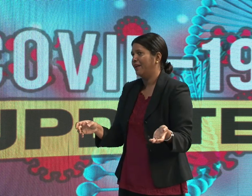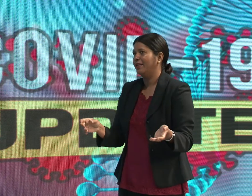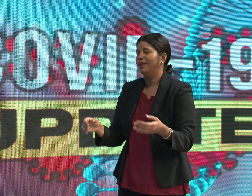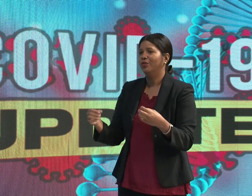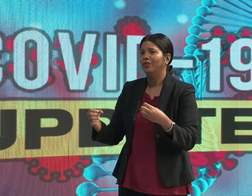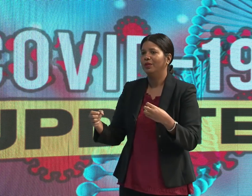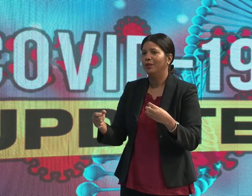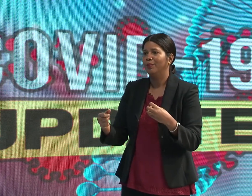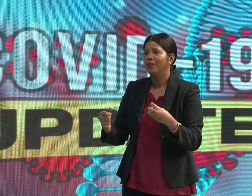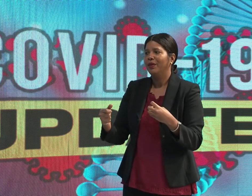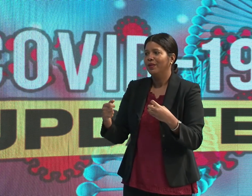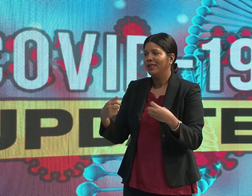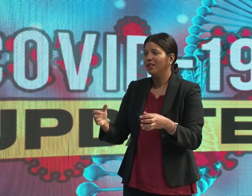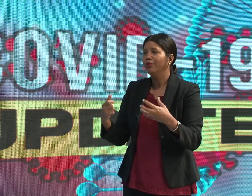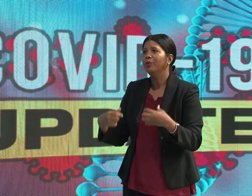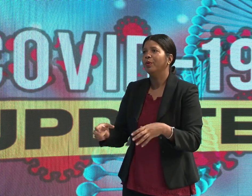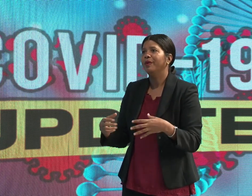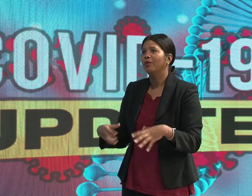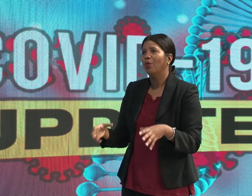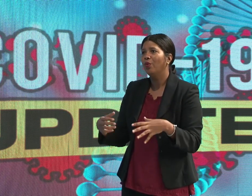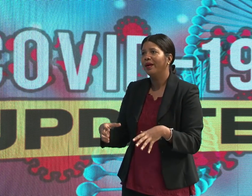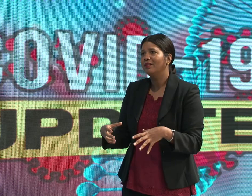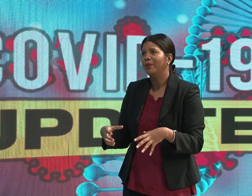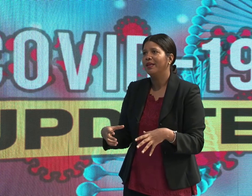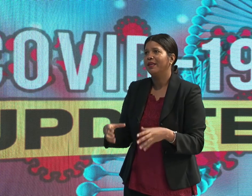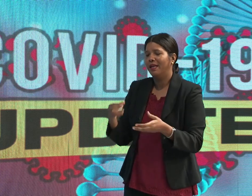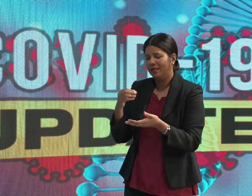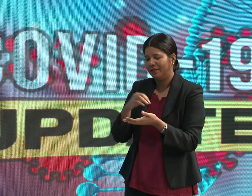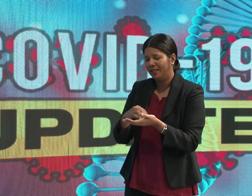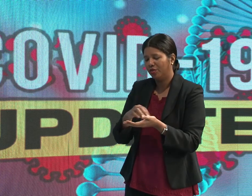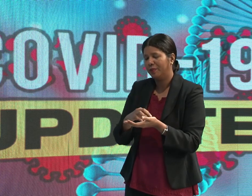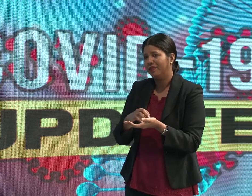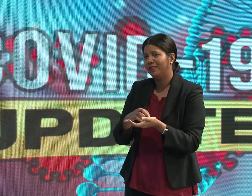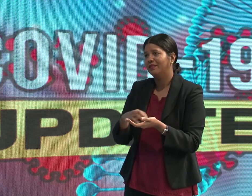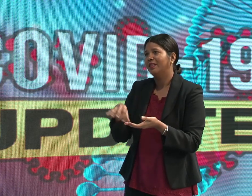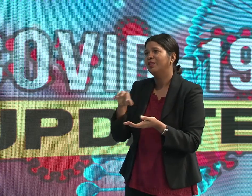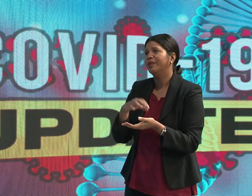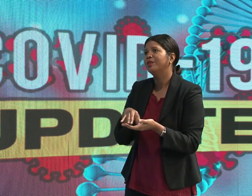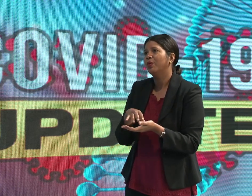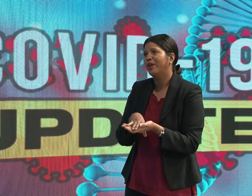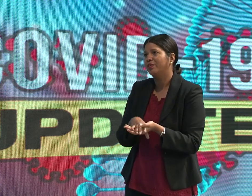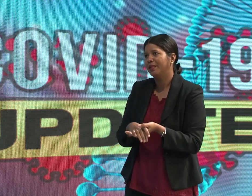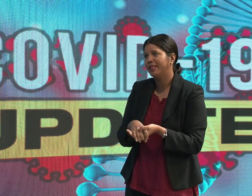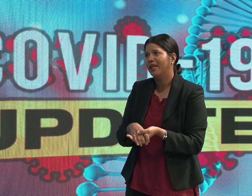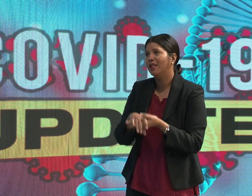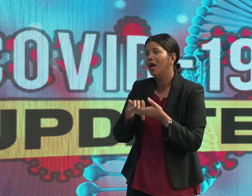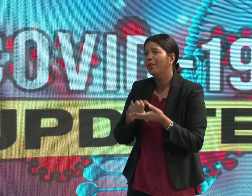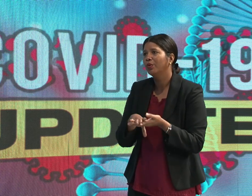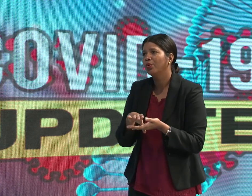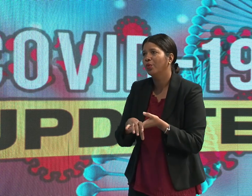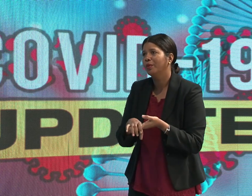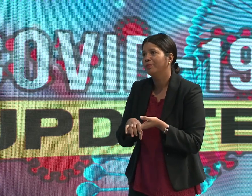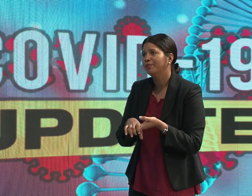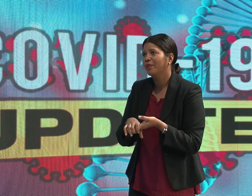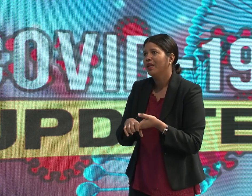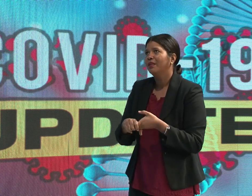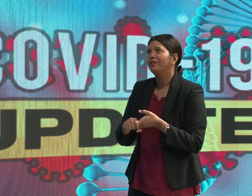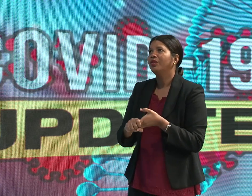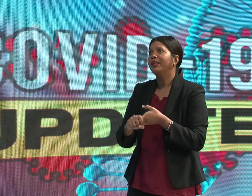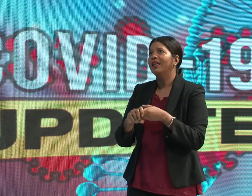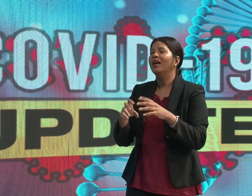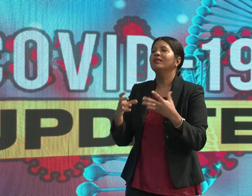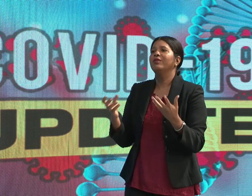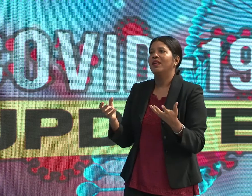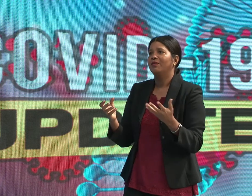al krijgt. Nee, dus dat gevoel proberen we ook weg te werken en er steeds erop te stressen dat je met je bewijsmateriaal moet komen. Maar hoe lang duurt die screening?